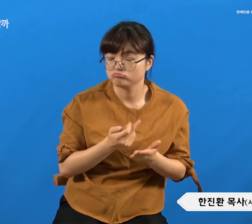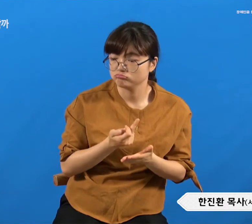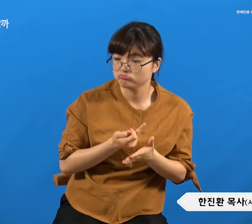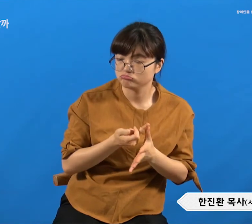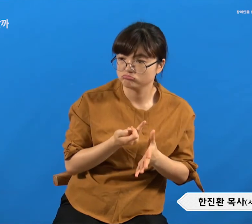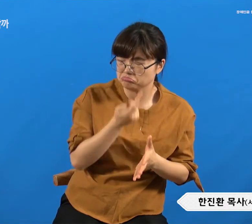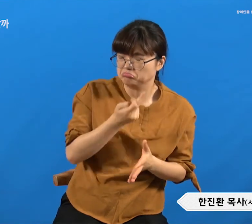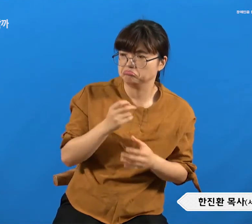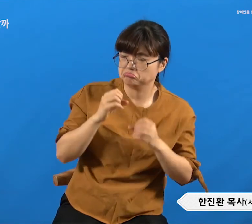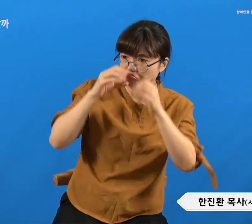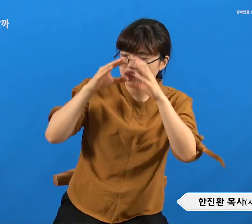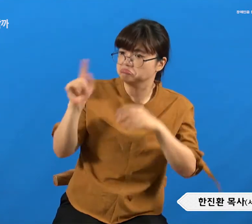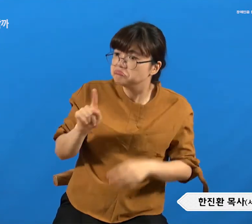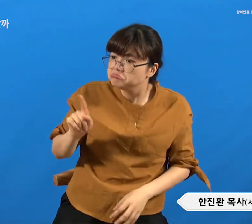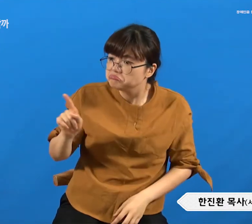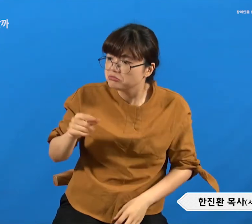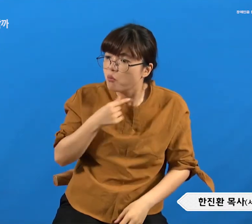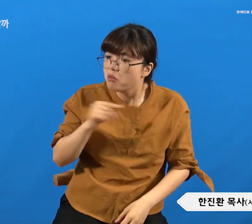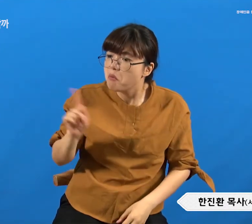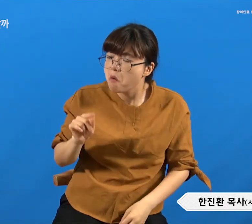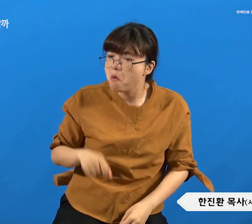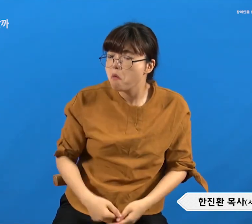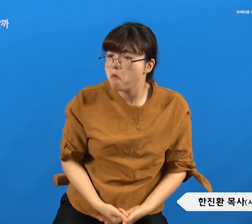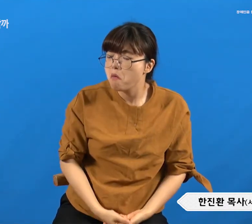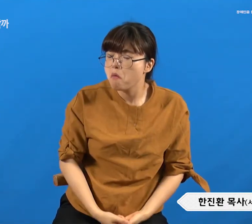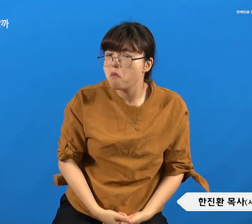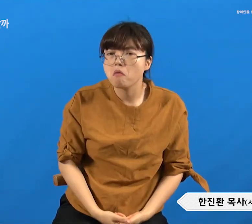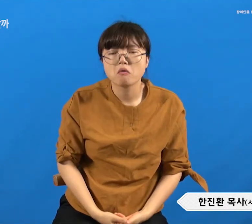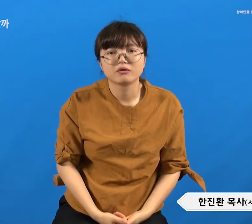큰형이 눈이 동그래져서 그래, 네가 원하는 건 뭔데?